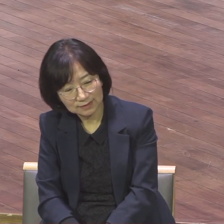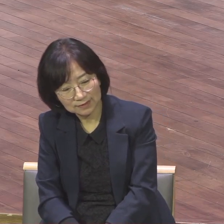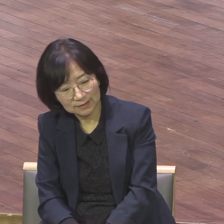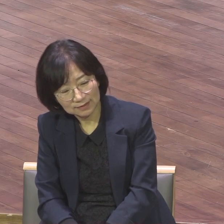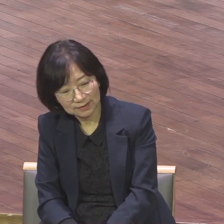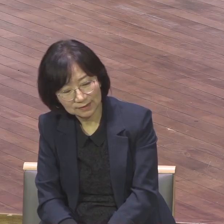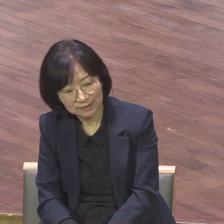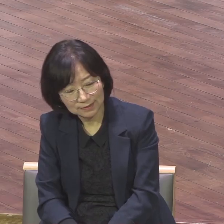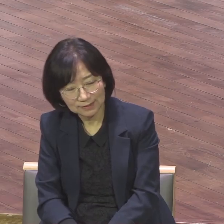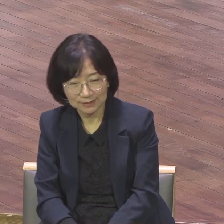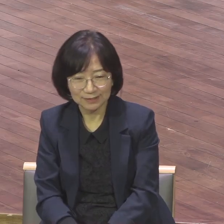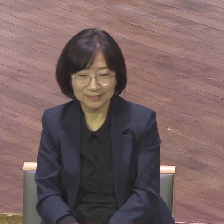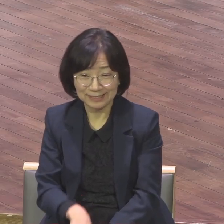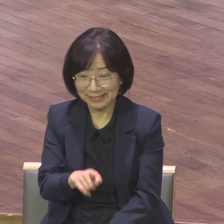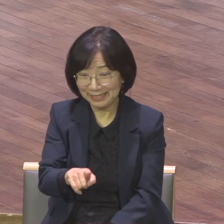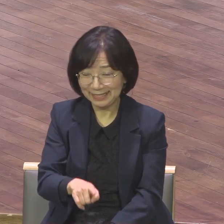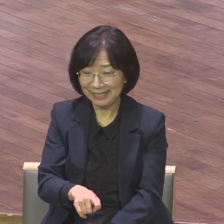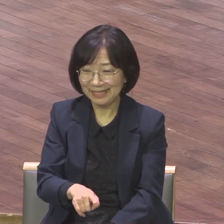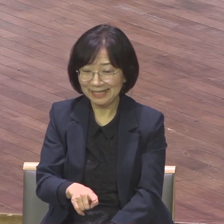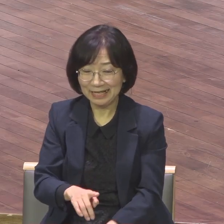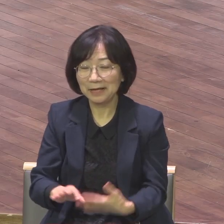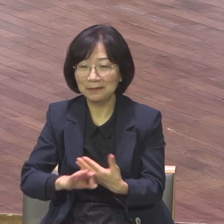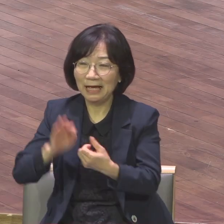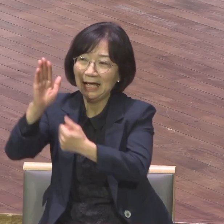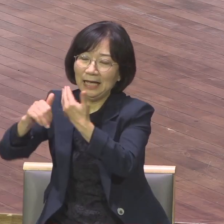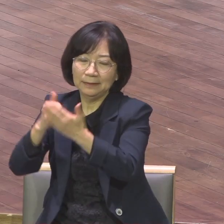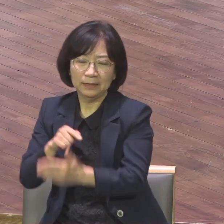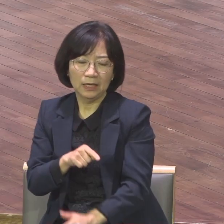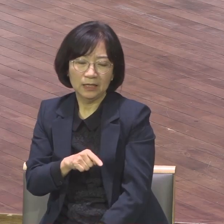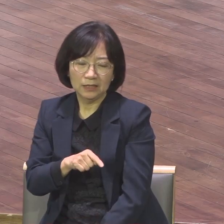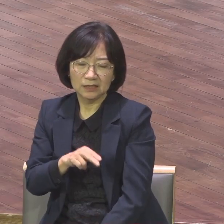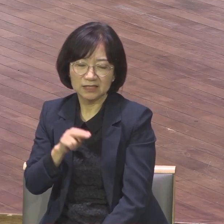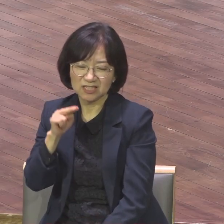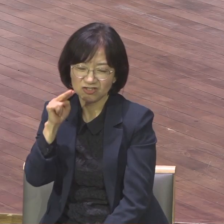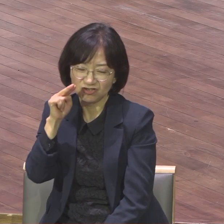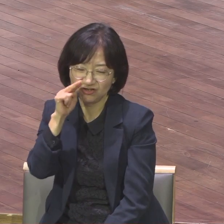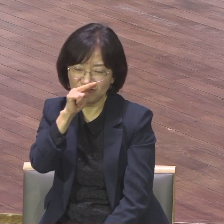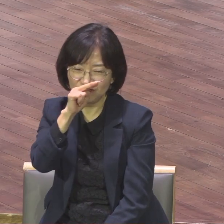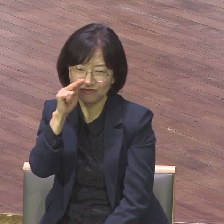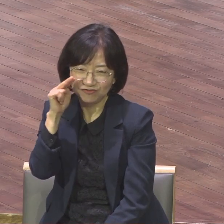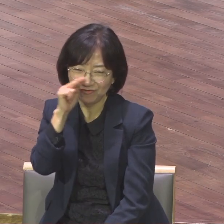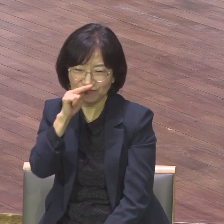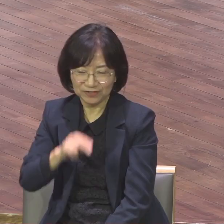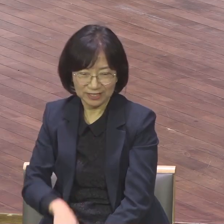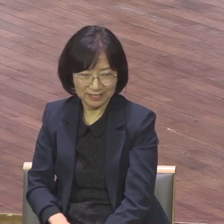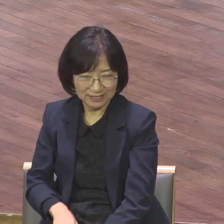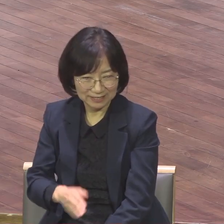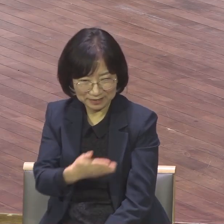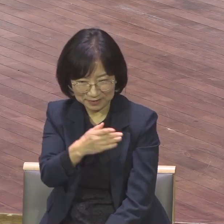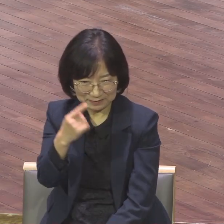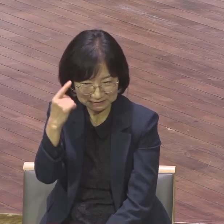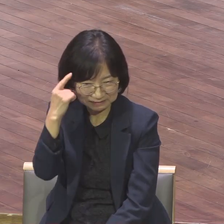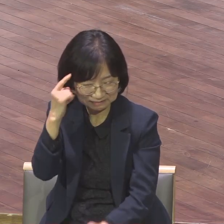그러면 어떻게 해요? 하나님이 질투한다니까요. 그 눈치 빨리 채야 돼요.